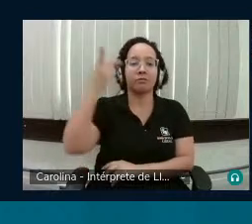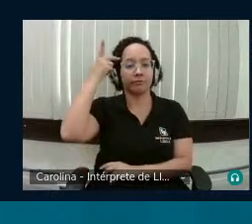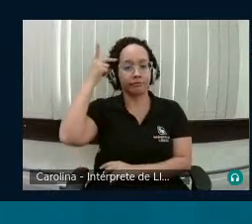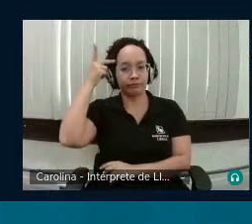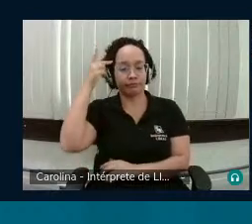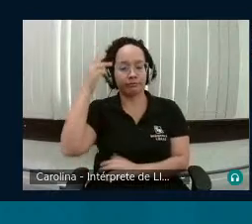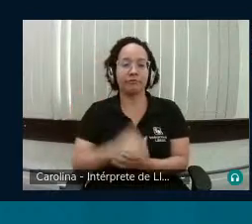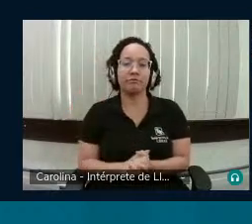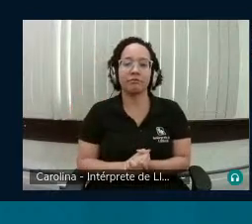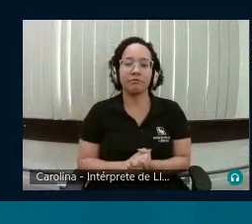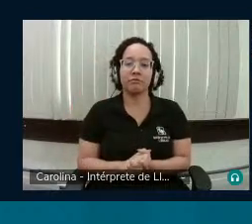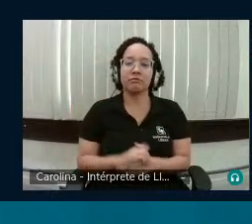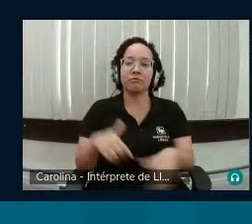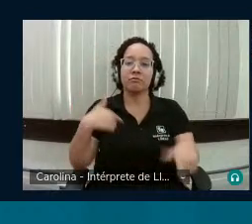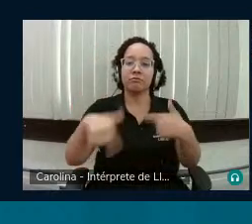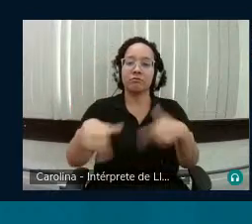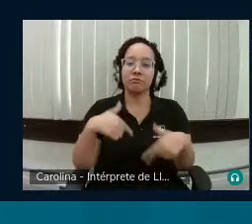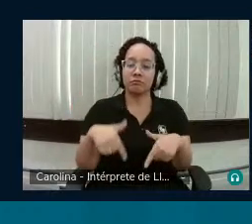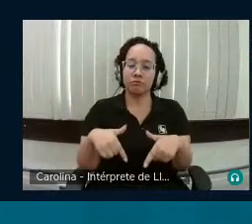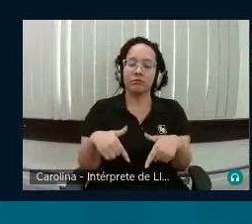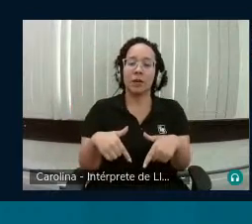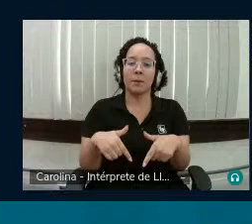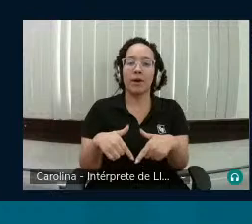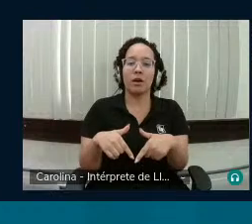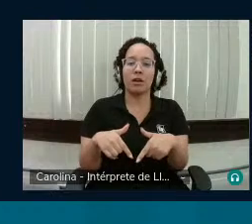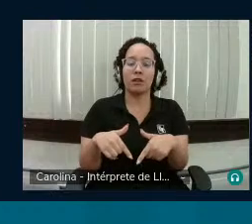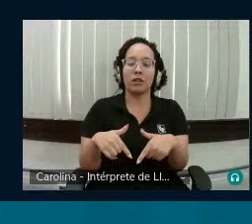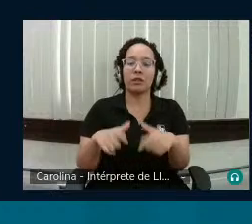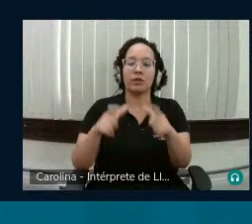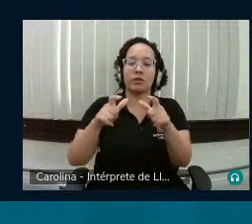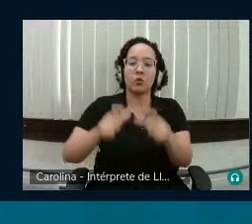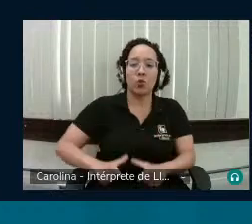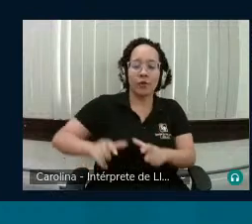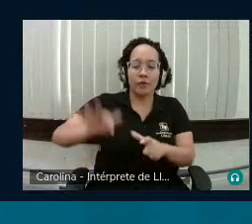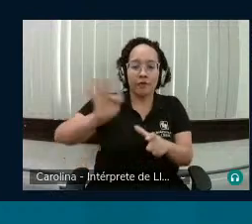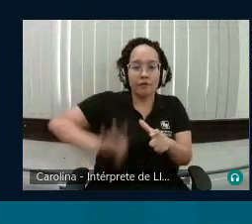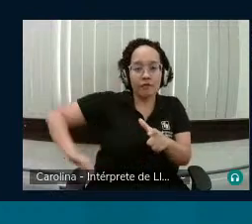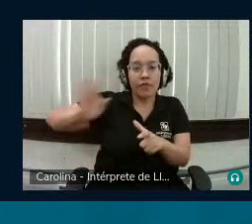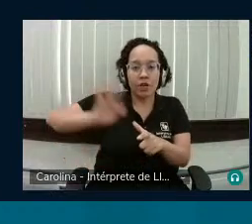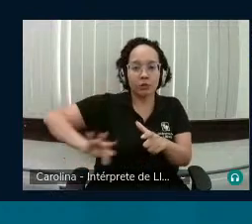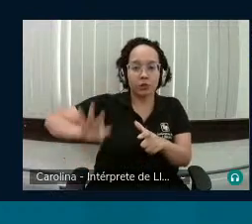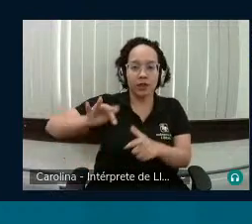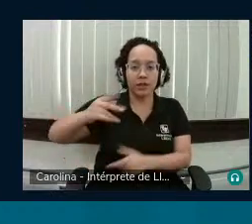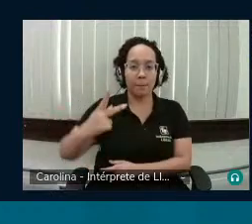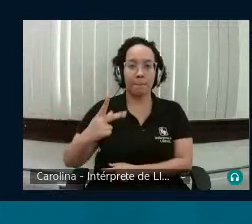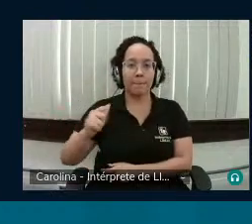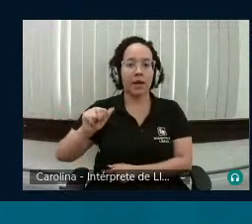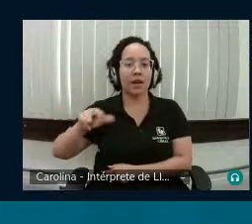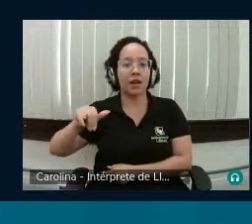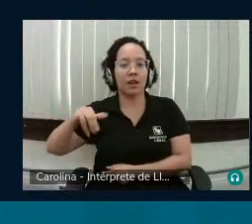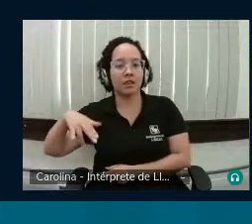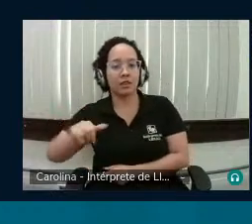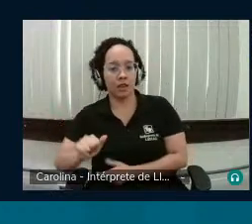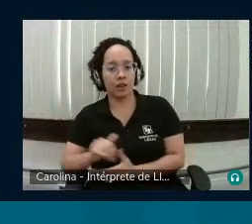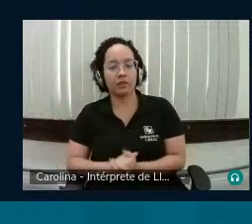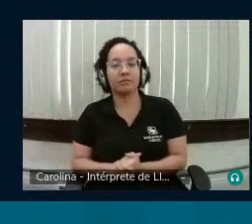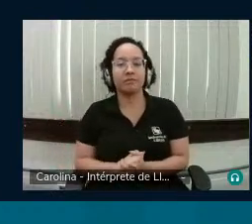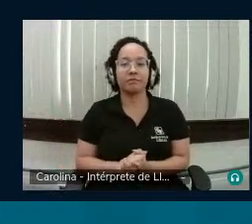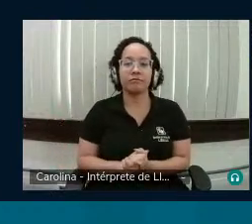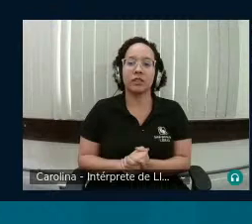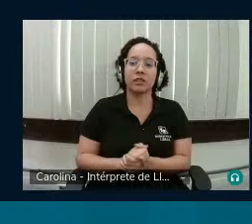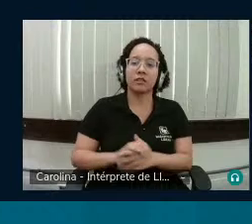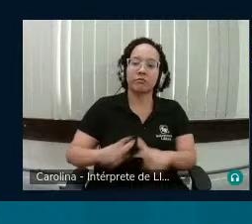titular da Universidade Federal do Paraná, desde 1994, e atua nos cursos de formação de professores e no programa